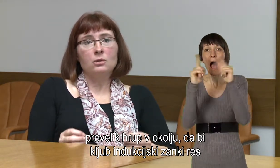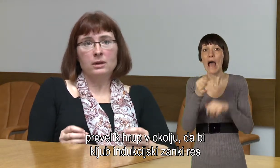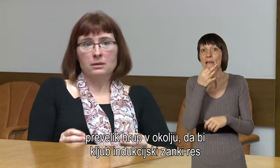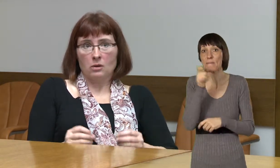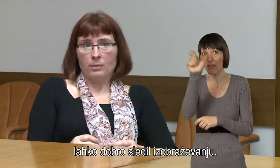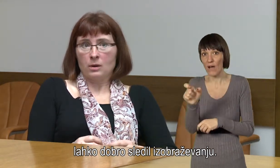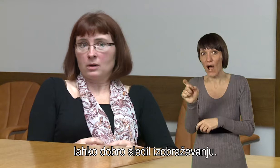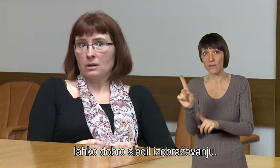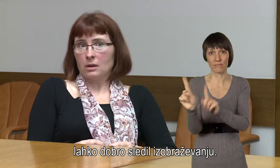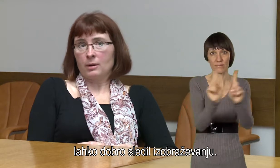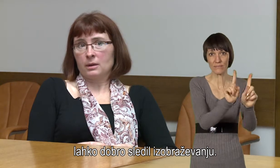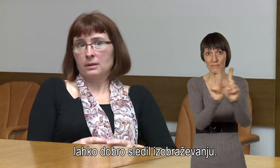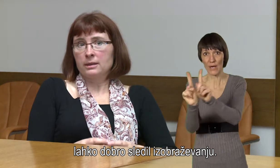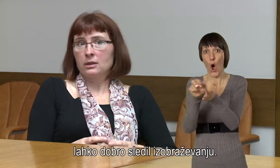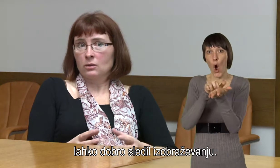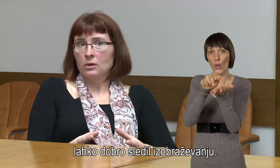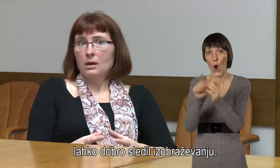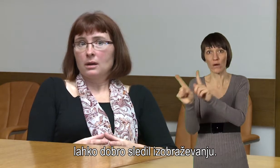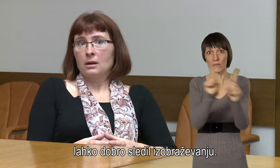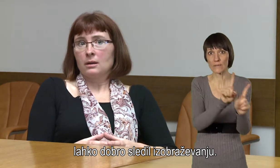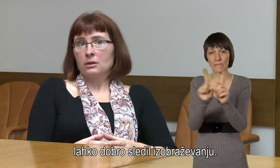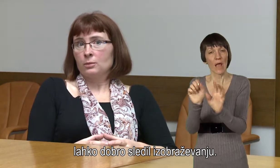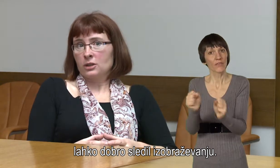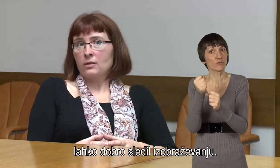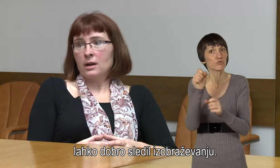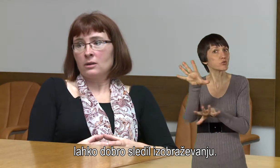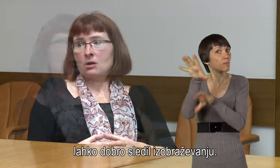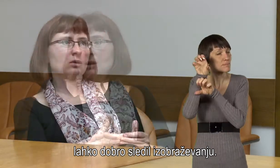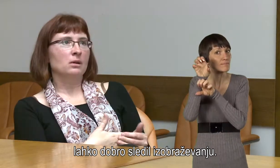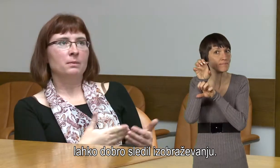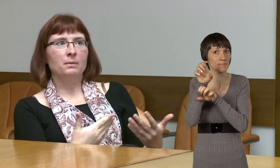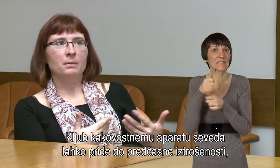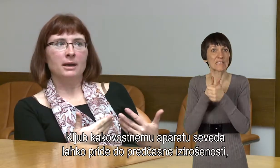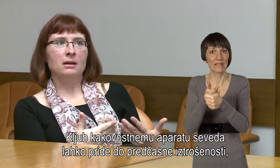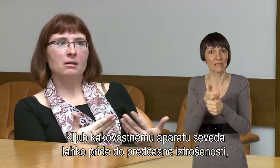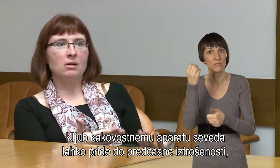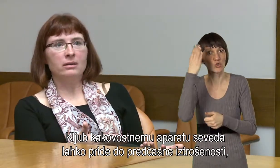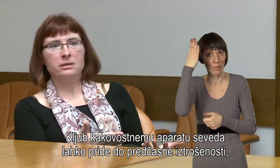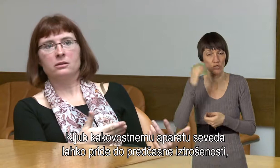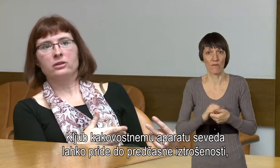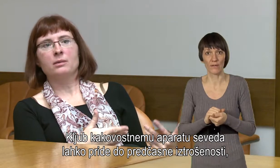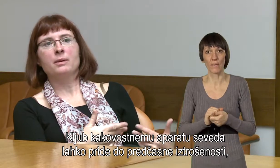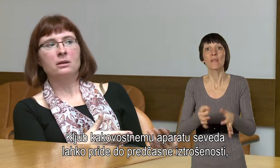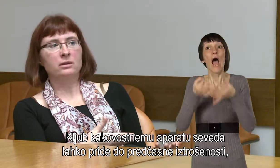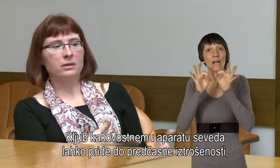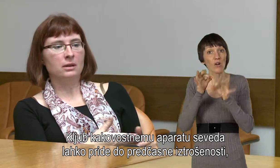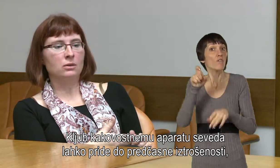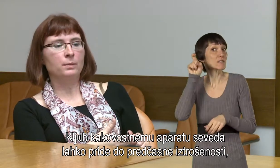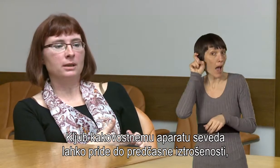res dobro sledil izobraževanju. Kljub, rekla, kakovostnem slušnem aparatu seveda lahko pride